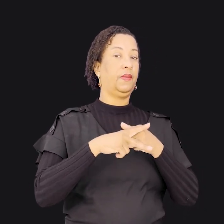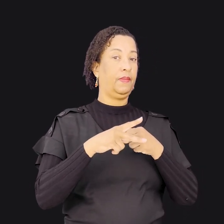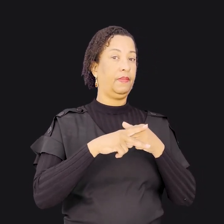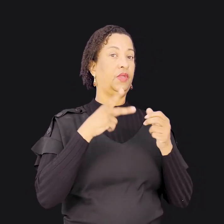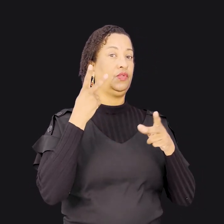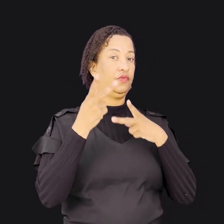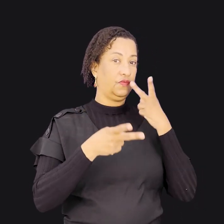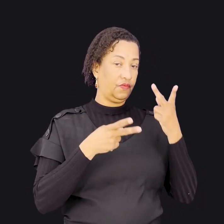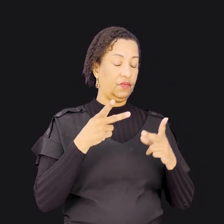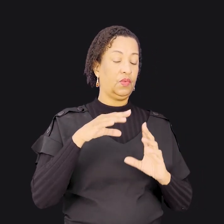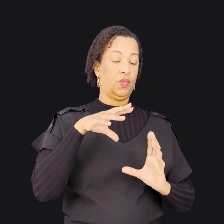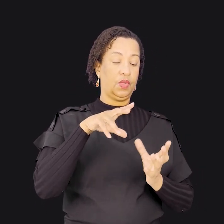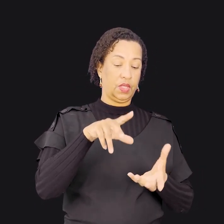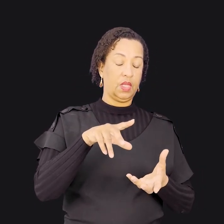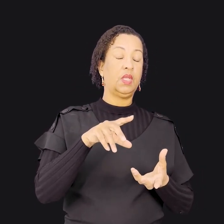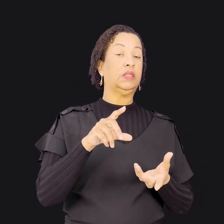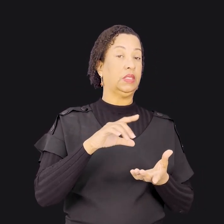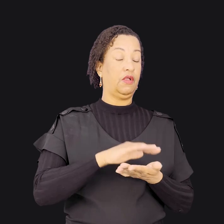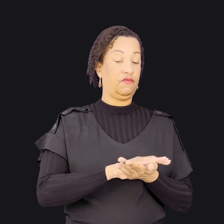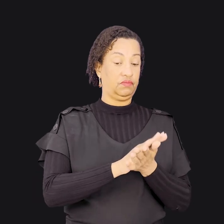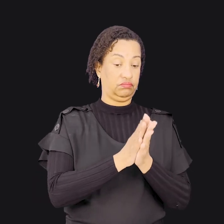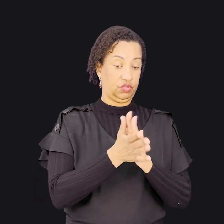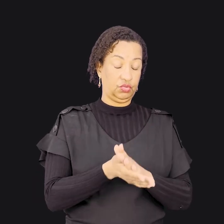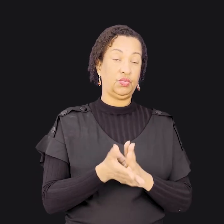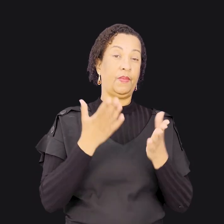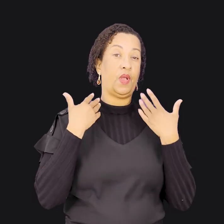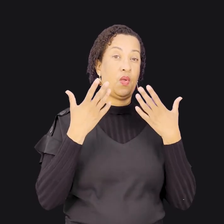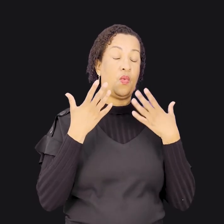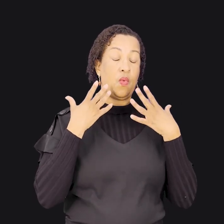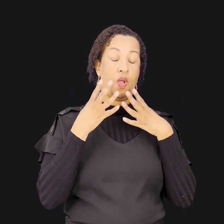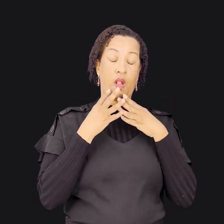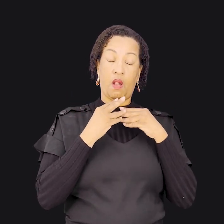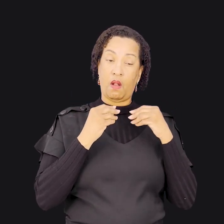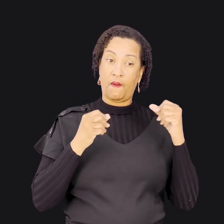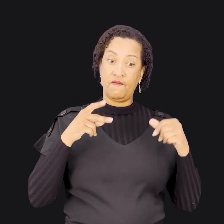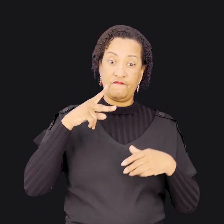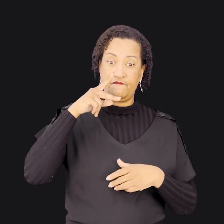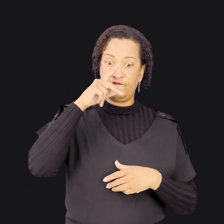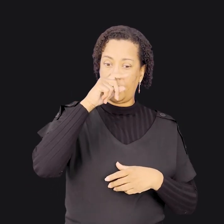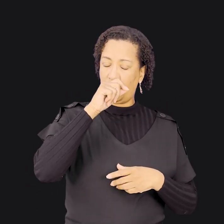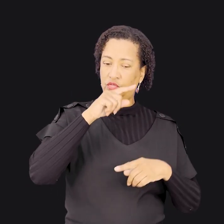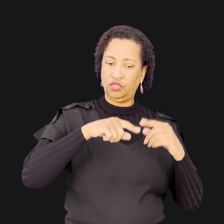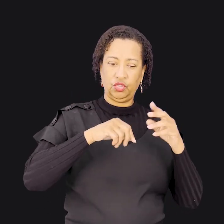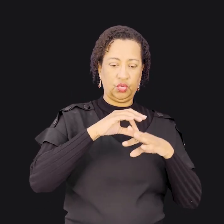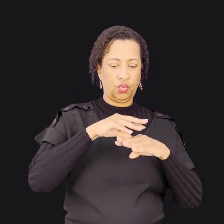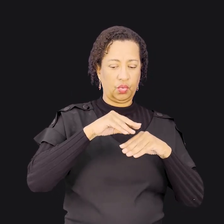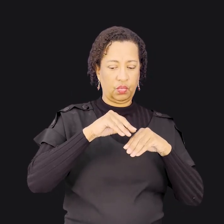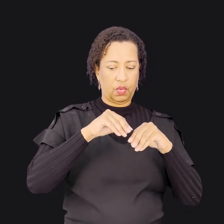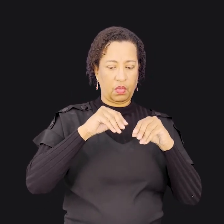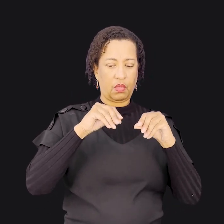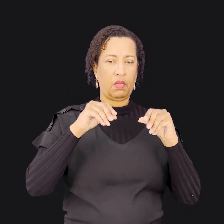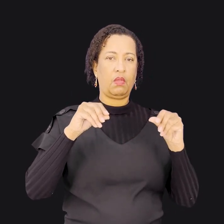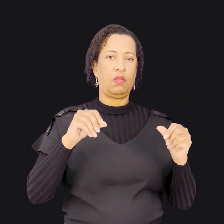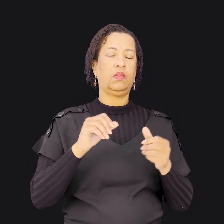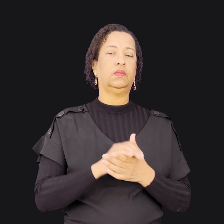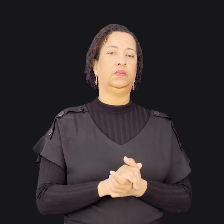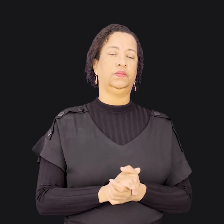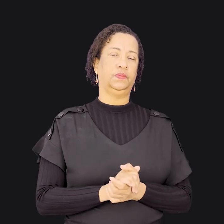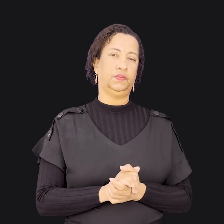anos Pedro disse que a terra vai ser destruída por um calor muito intenso que derreterá toda a matéria. Tudo será